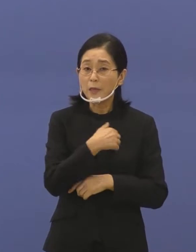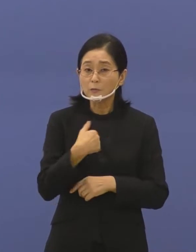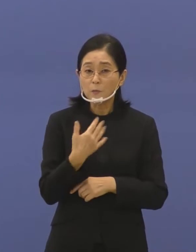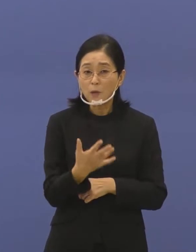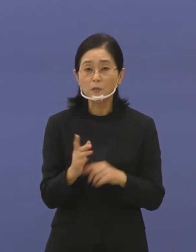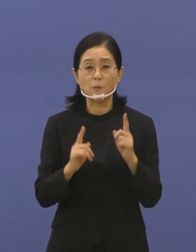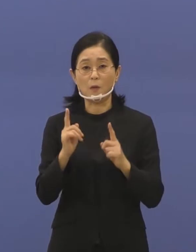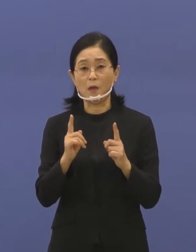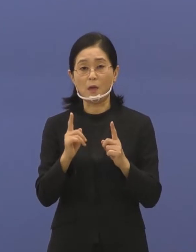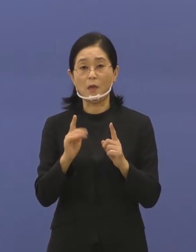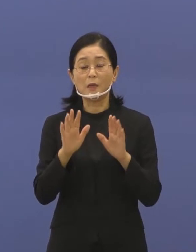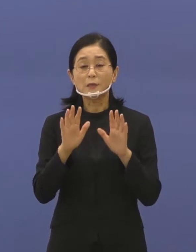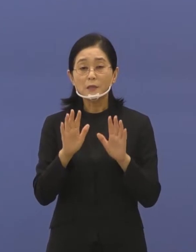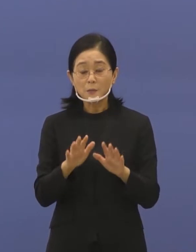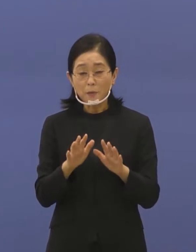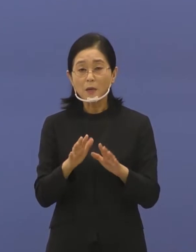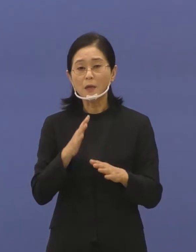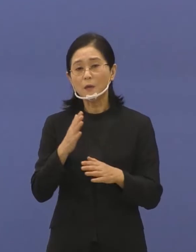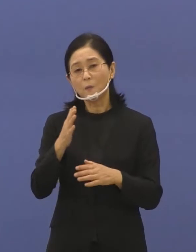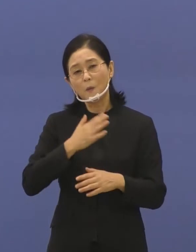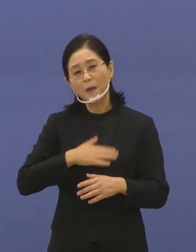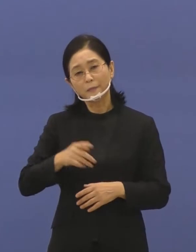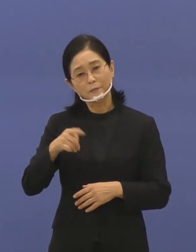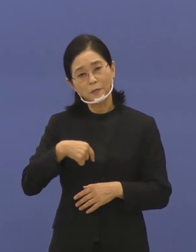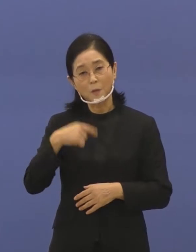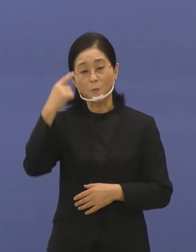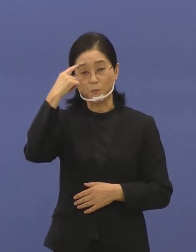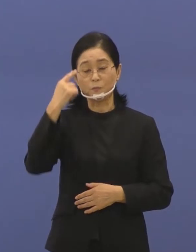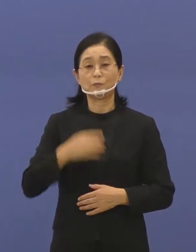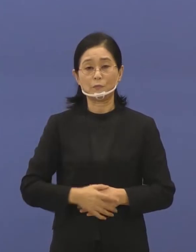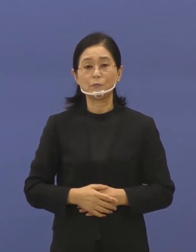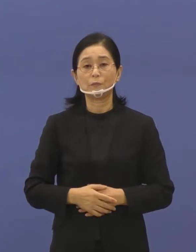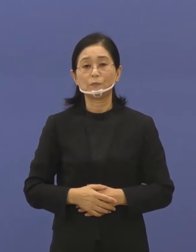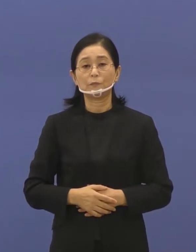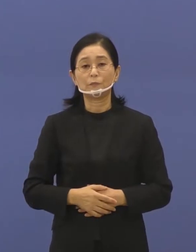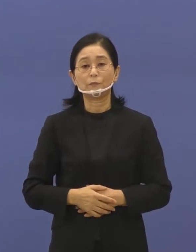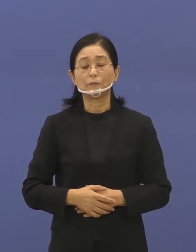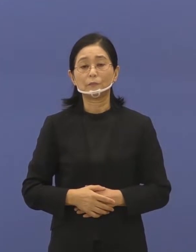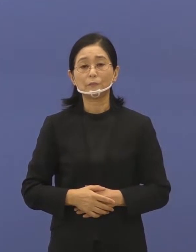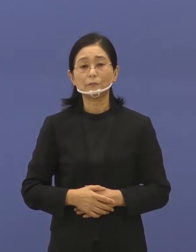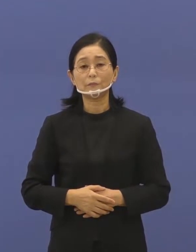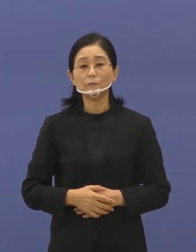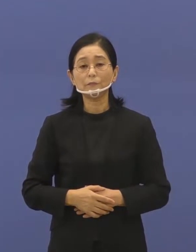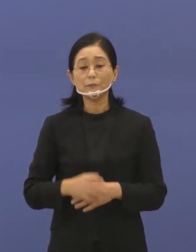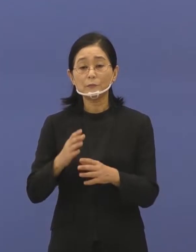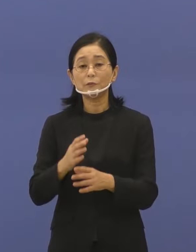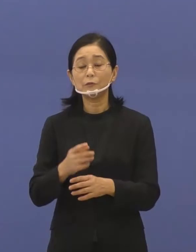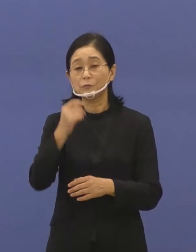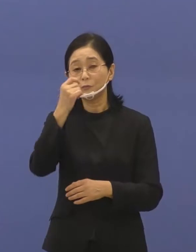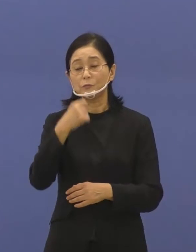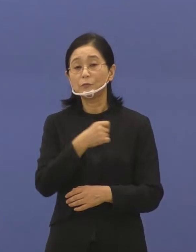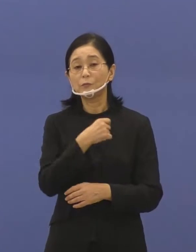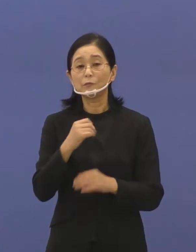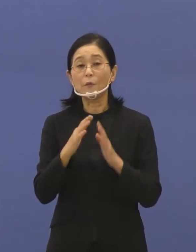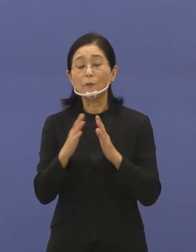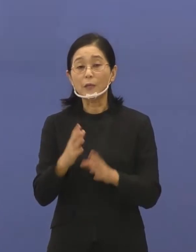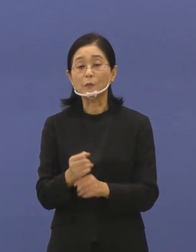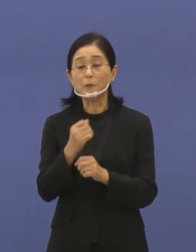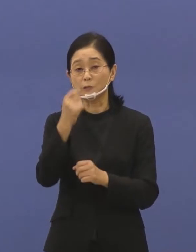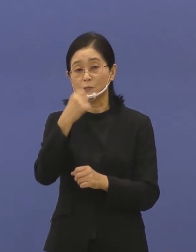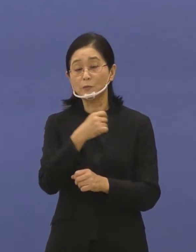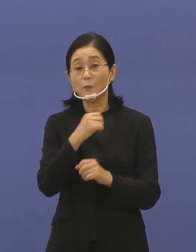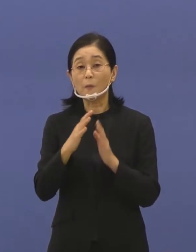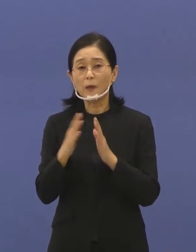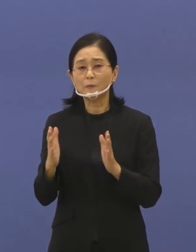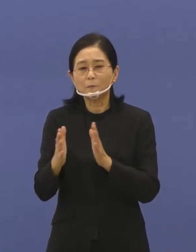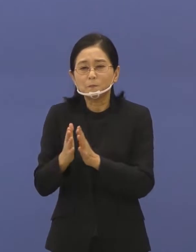今見えてきてると思うので、改めてそういう統一教会と癒着し